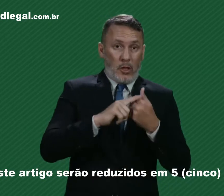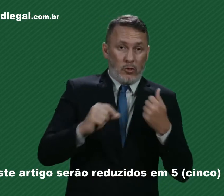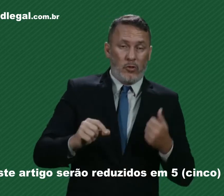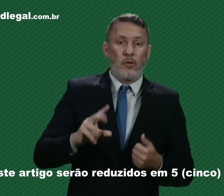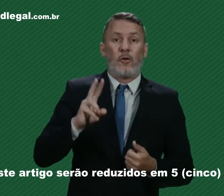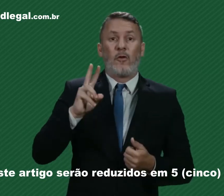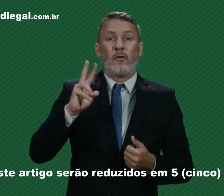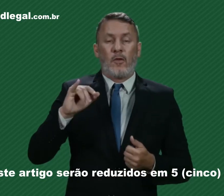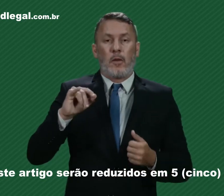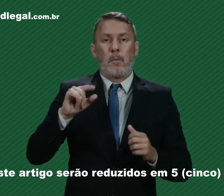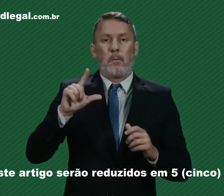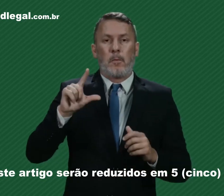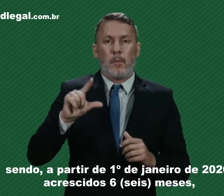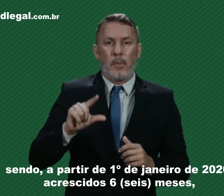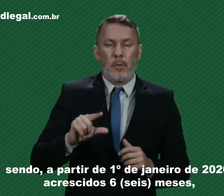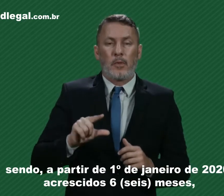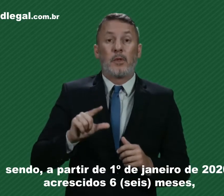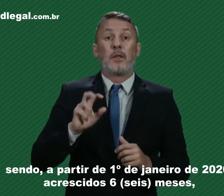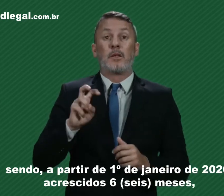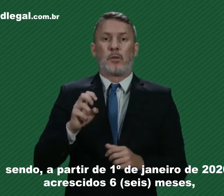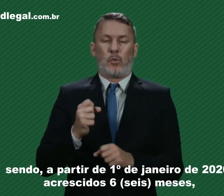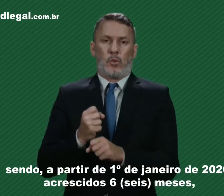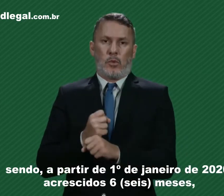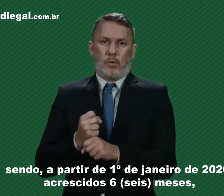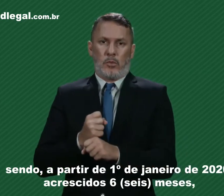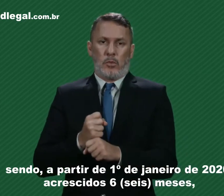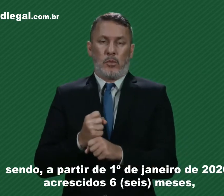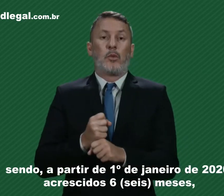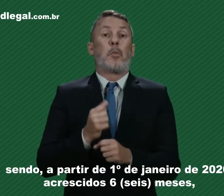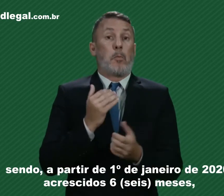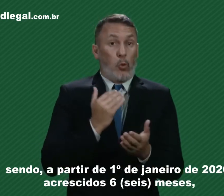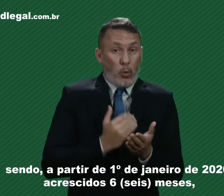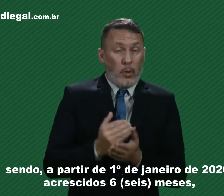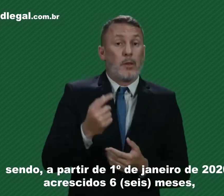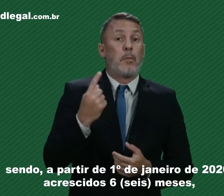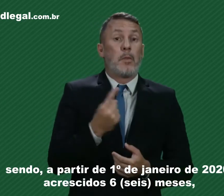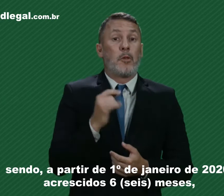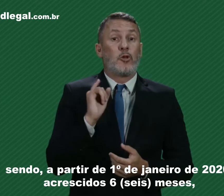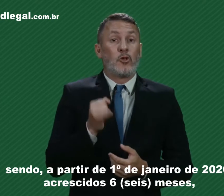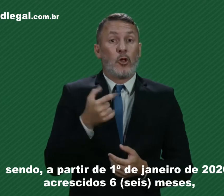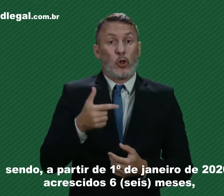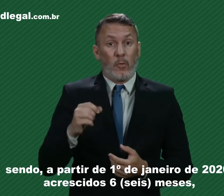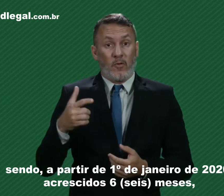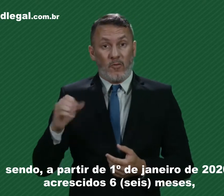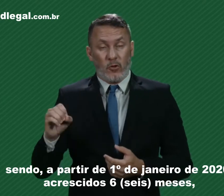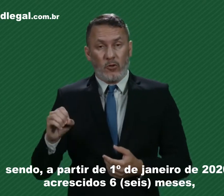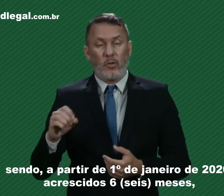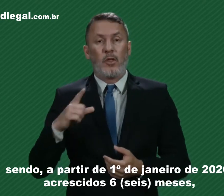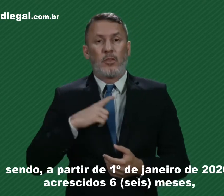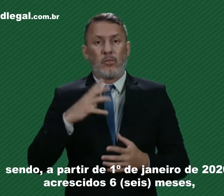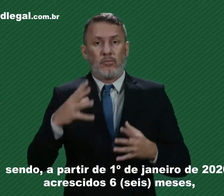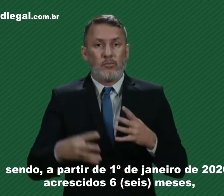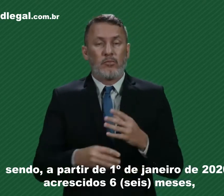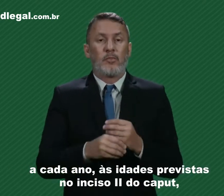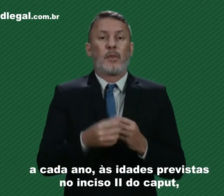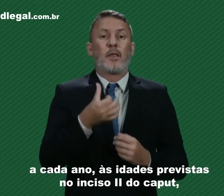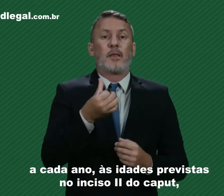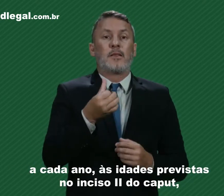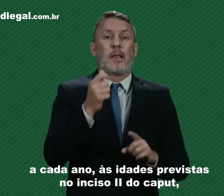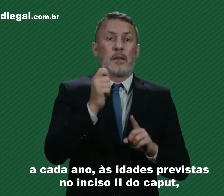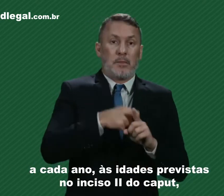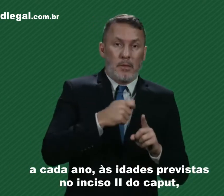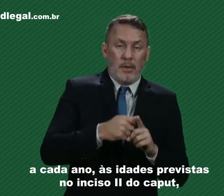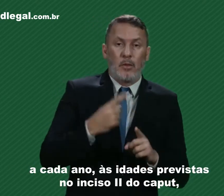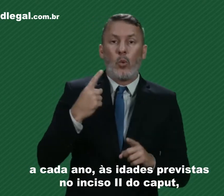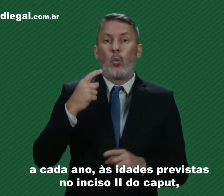serão reduzidos em 5 anos, sendo, a partir de 1º de janeiro de 2020, acrescidos 6 meses a